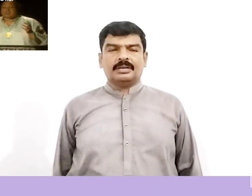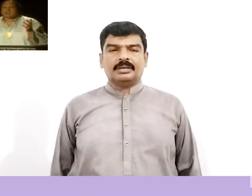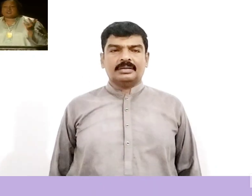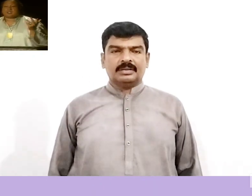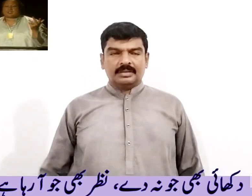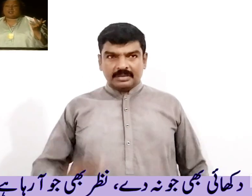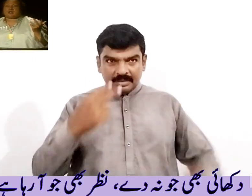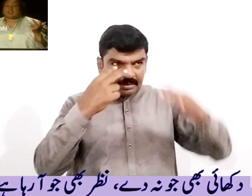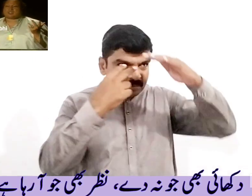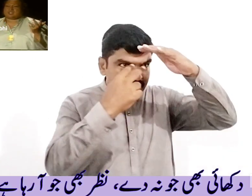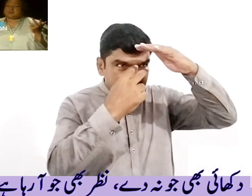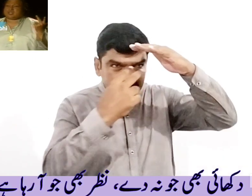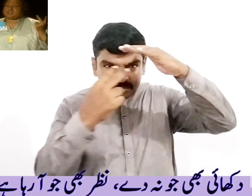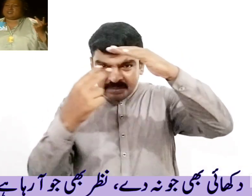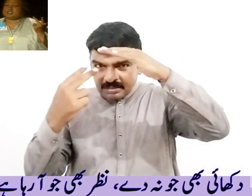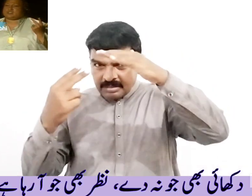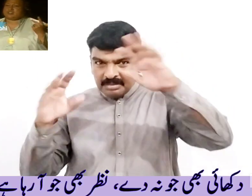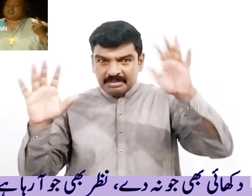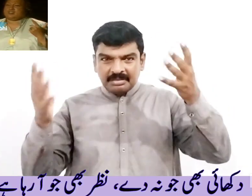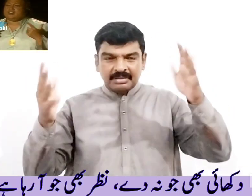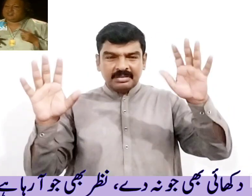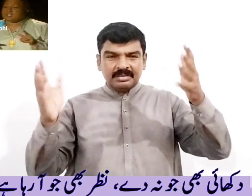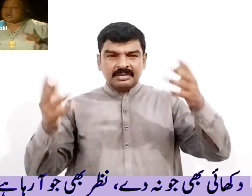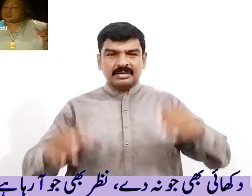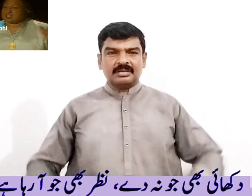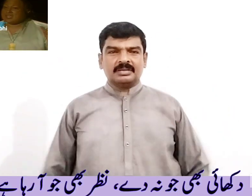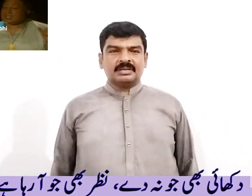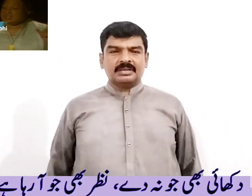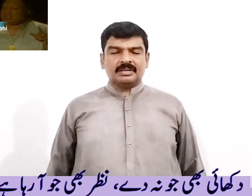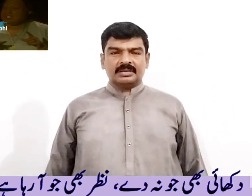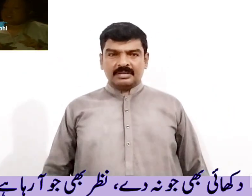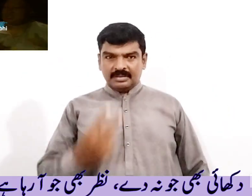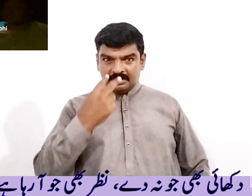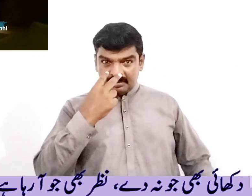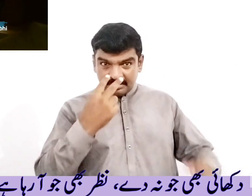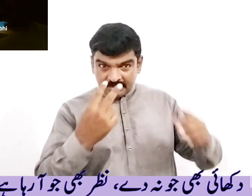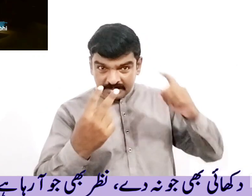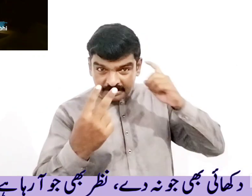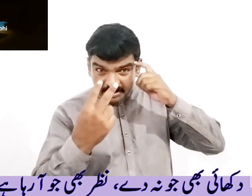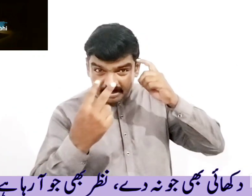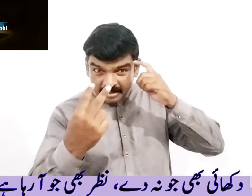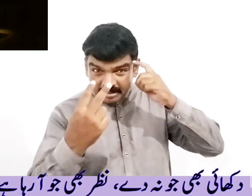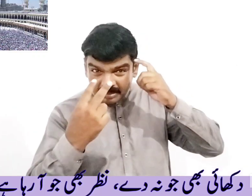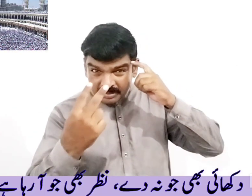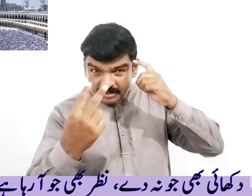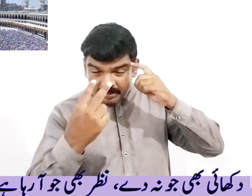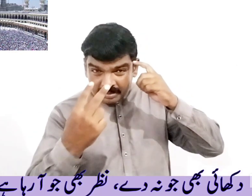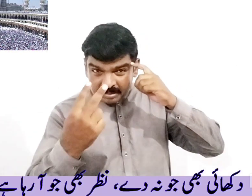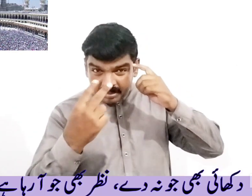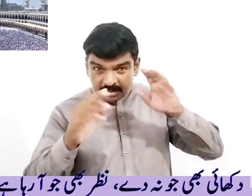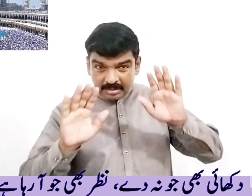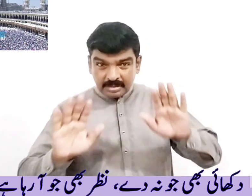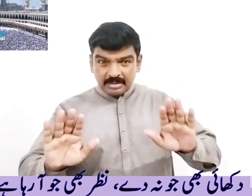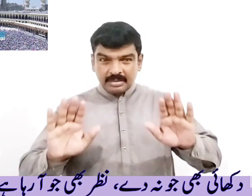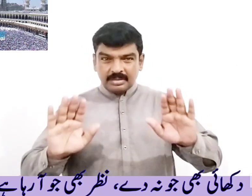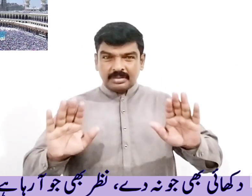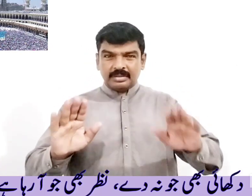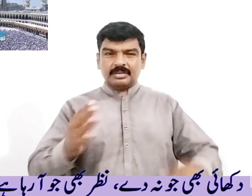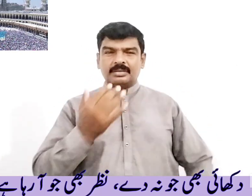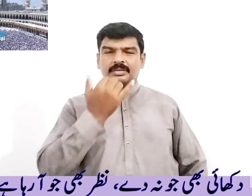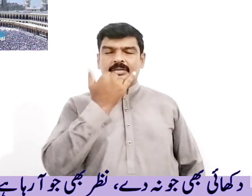है। दिखाई भी जो न दे नजर भी जो आ